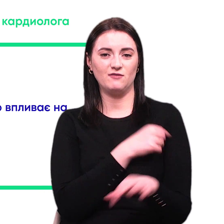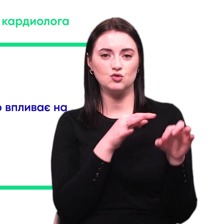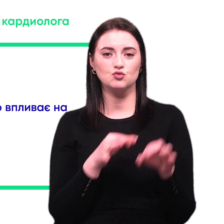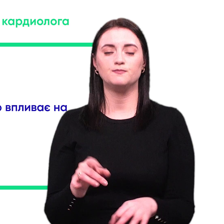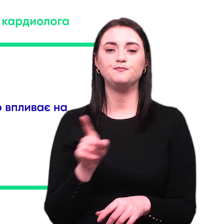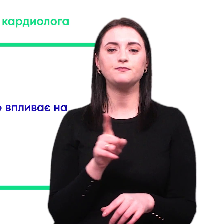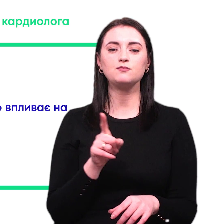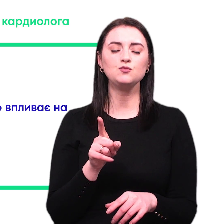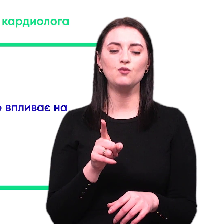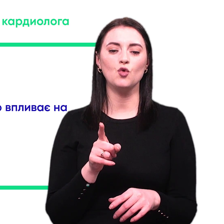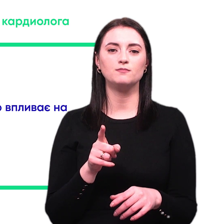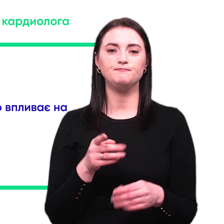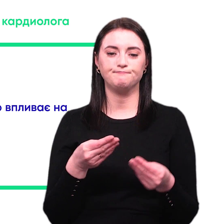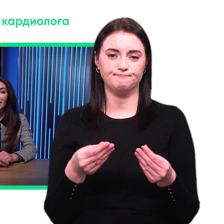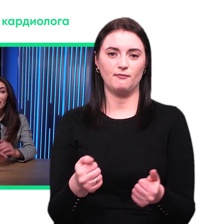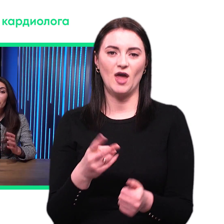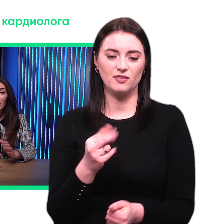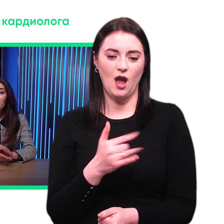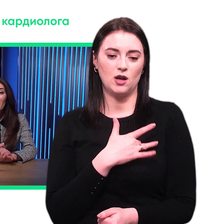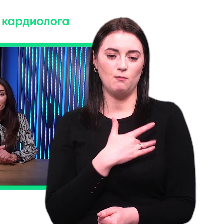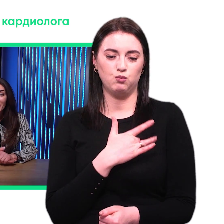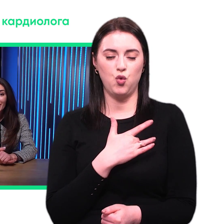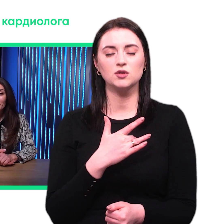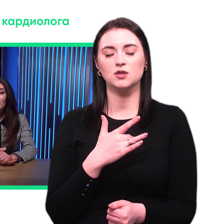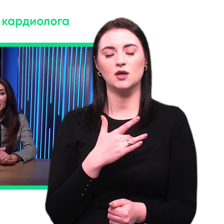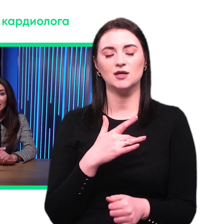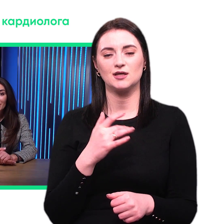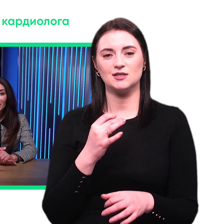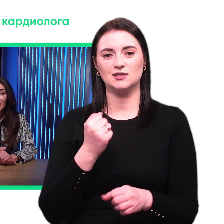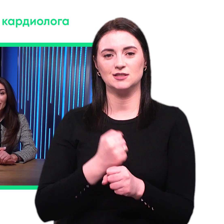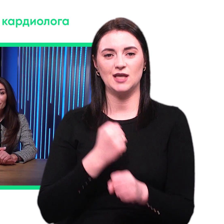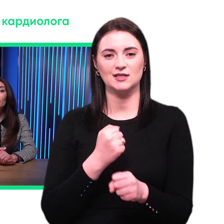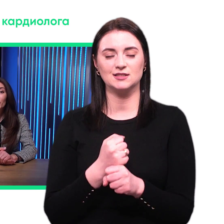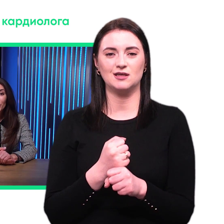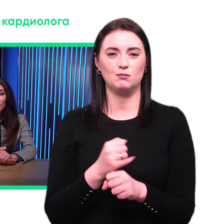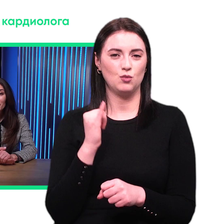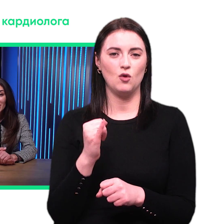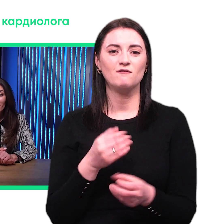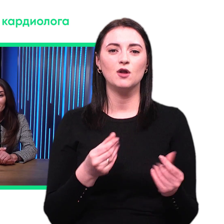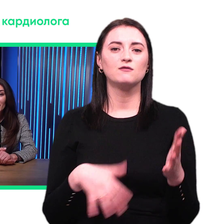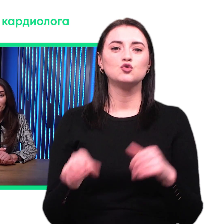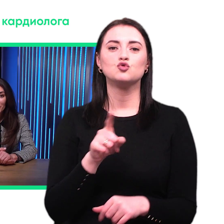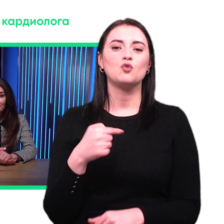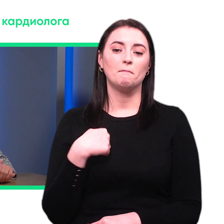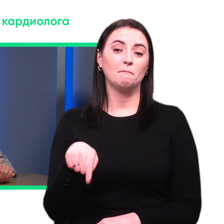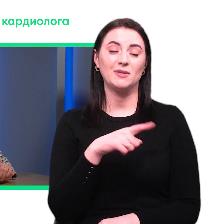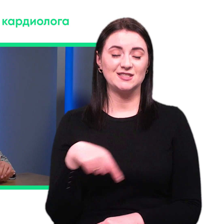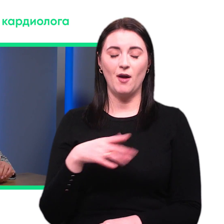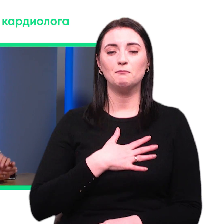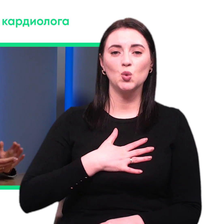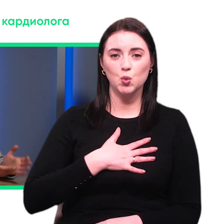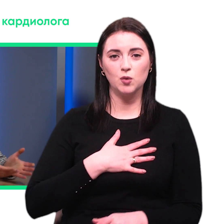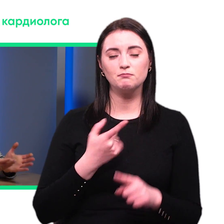найбільш згубно впливає на роботу серця? Найбільше пагубно на роботу серця впливає все те, що ми з вами любимо.